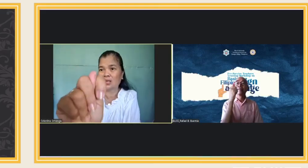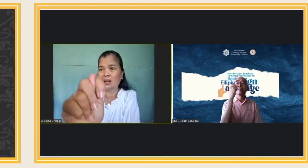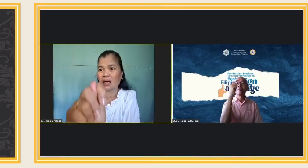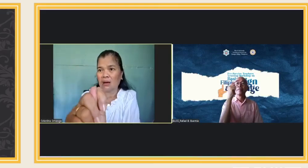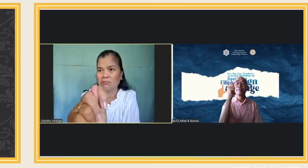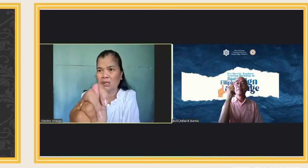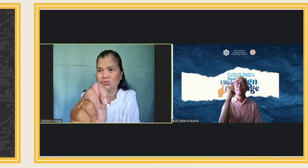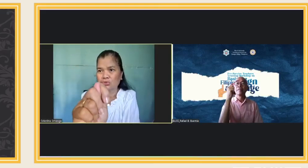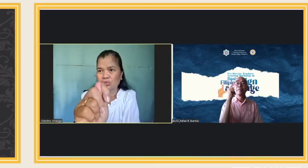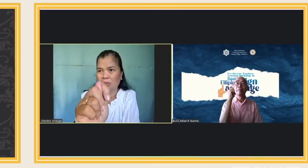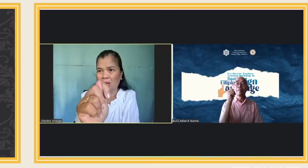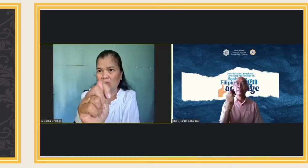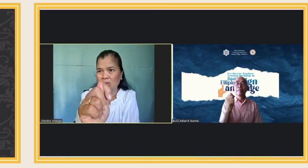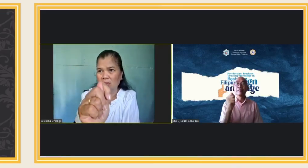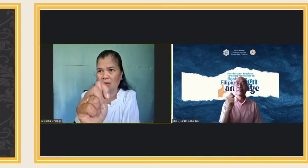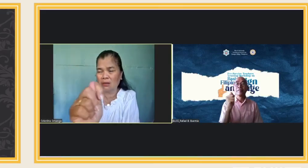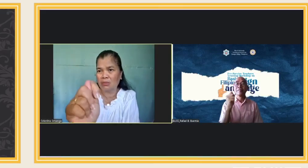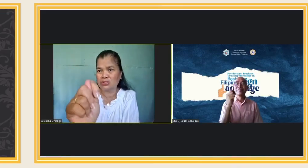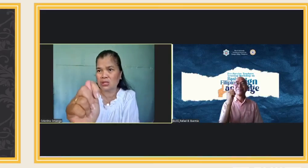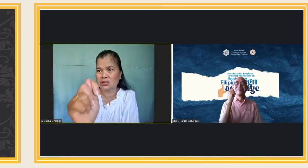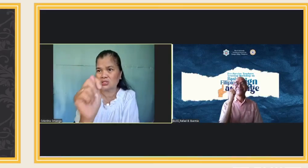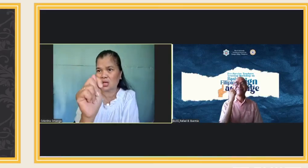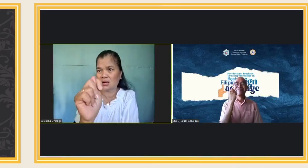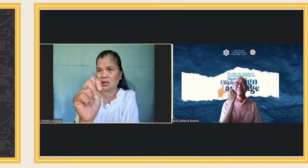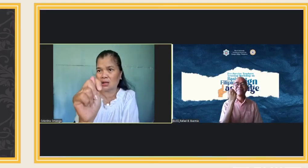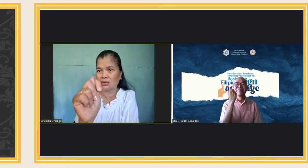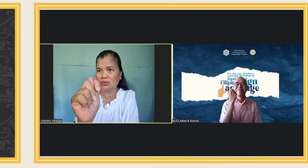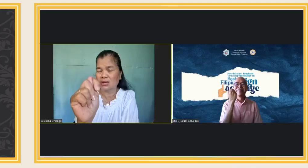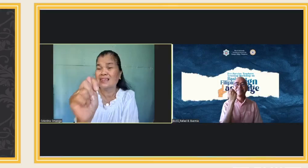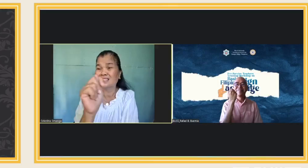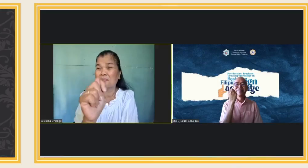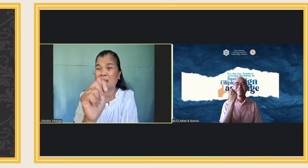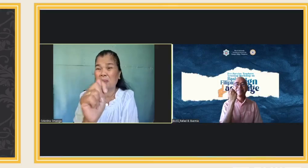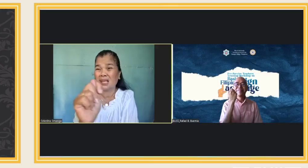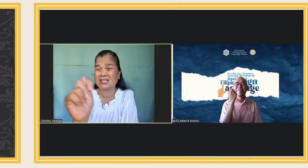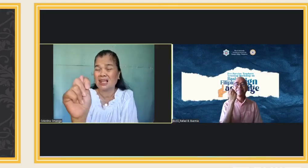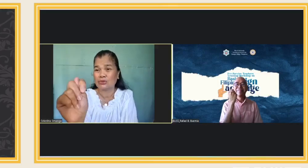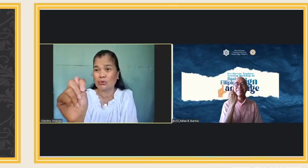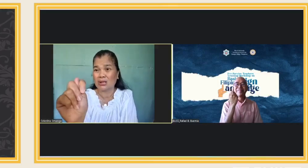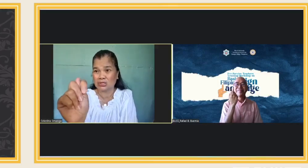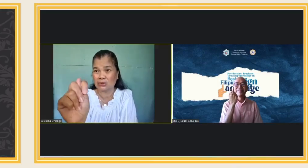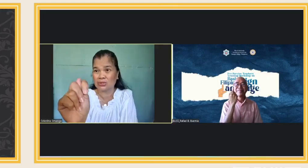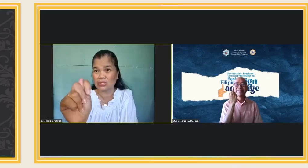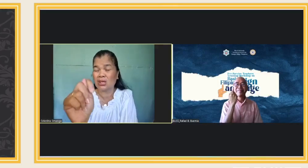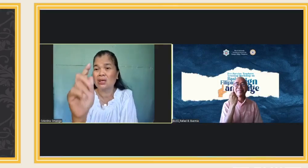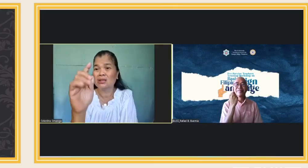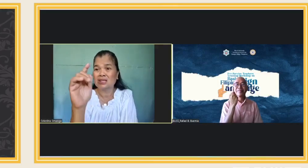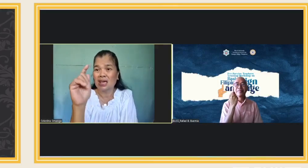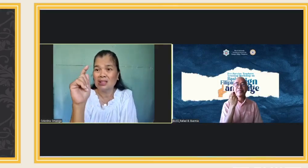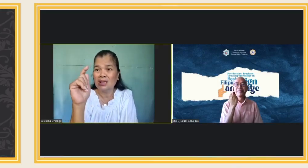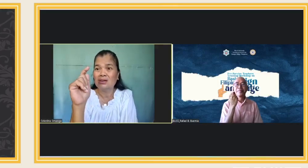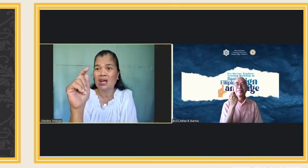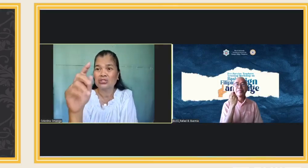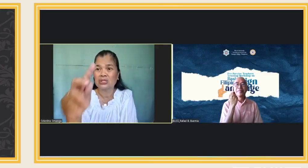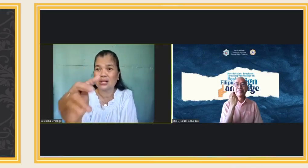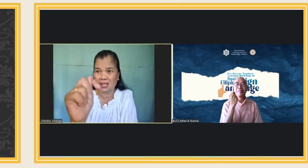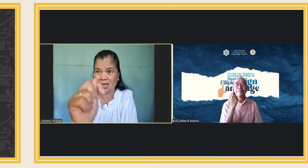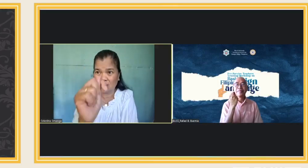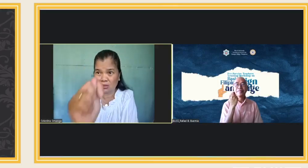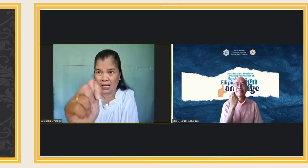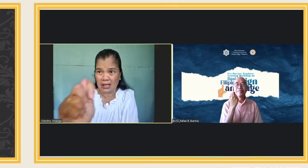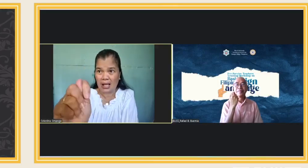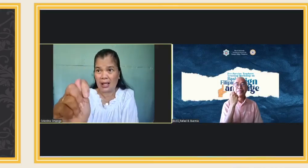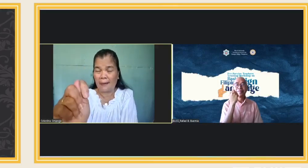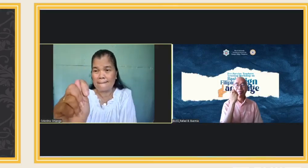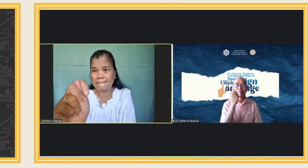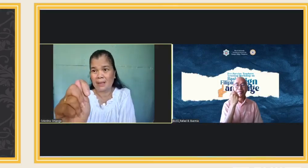ng ganyan, ay ang bastos naman nun. Ba't siya nag-sign ng ganun? Sa Pilipinas lang to bastos. Sa international T,